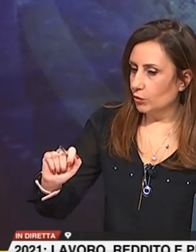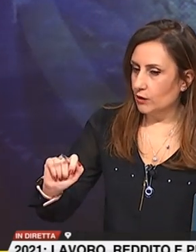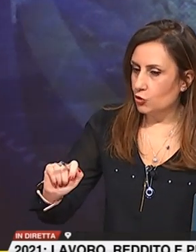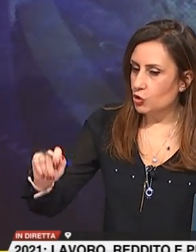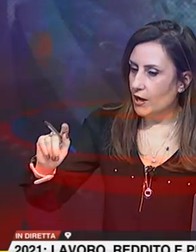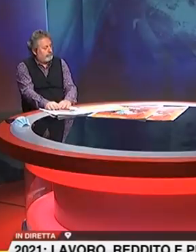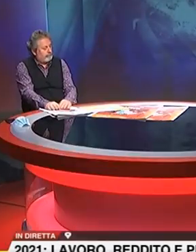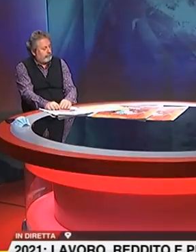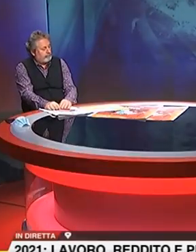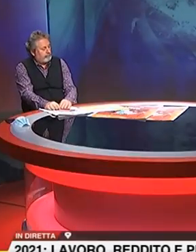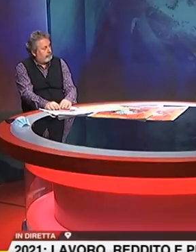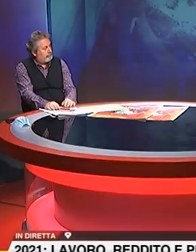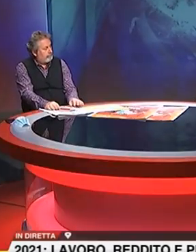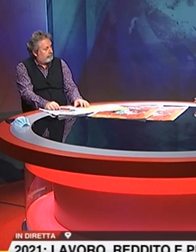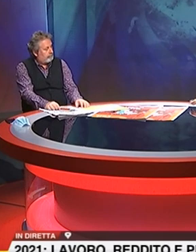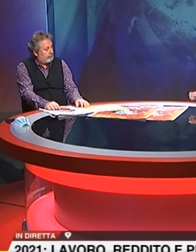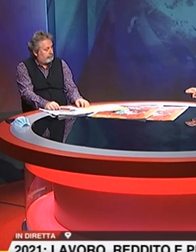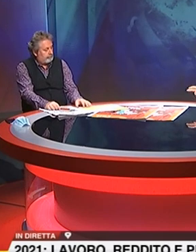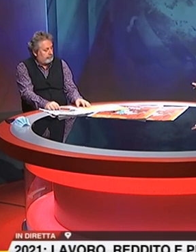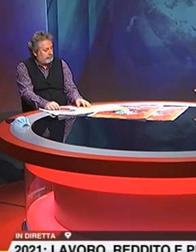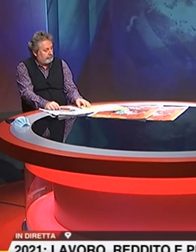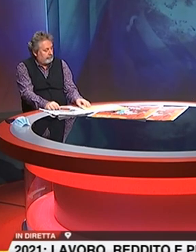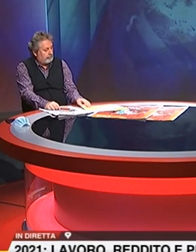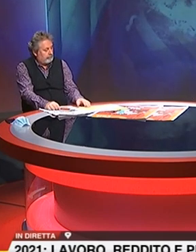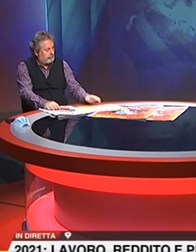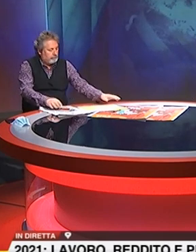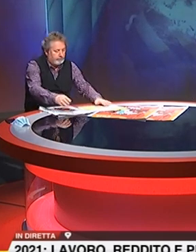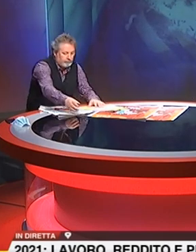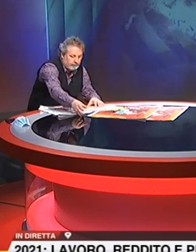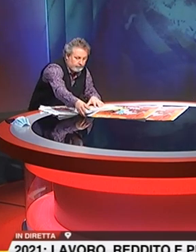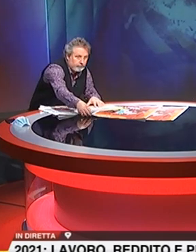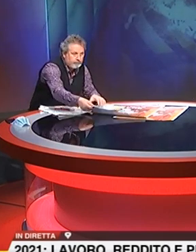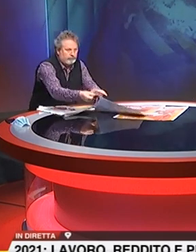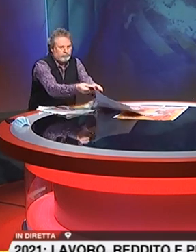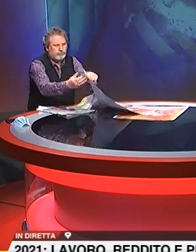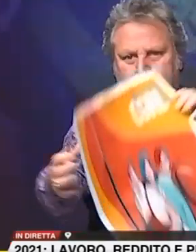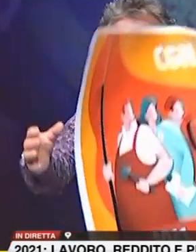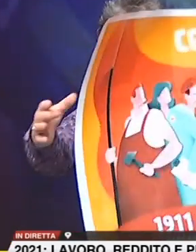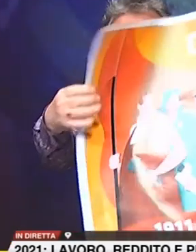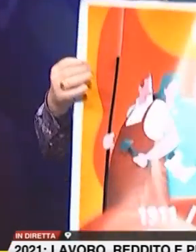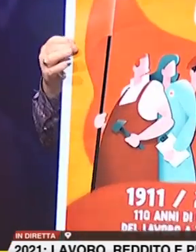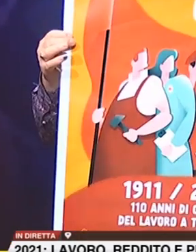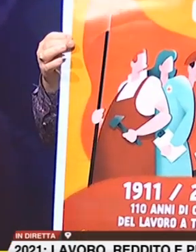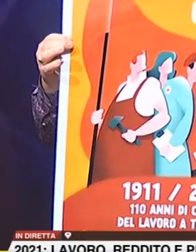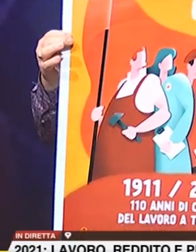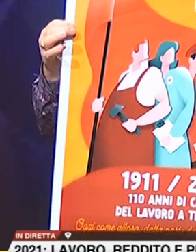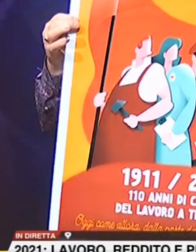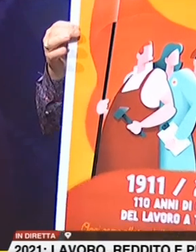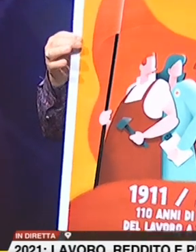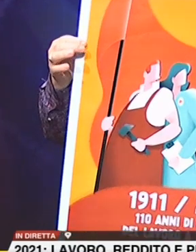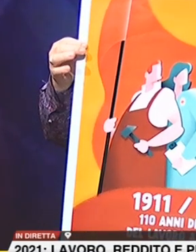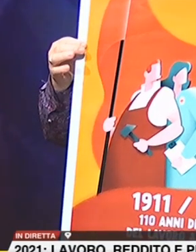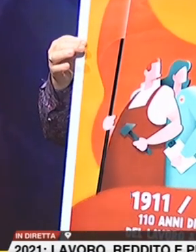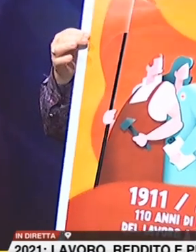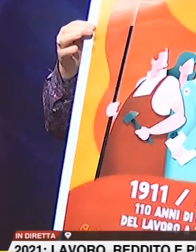anche con la CGIL. Ricordo, lo ricordiamo, lo rifacciamo vedere proprio un secondo prima, CGIL, 110 anni, volevo chiudere con